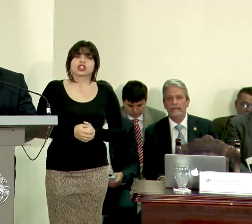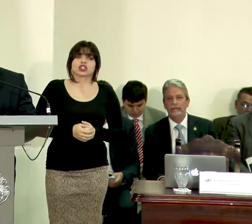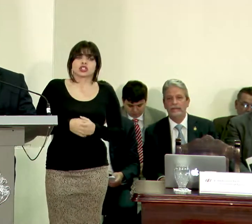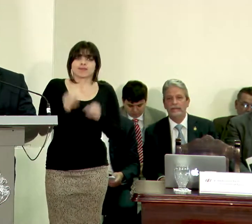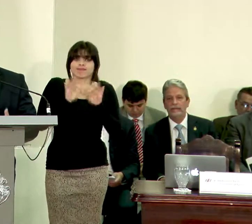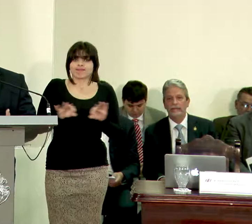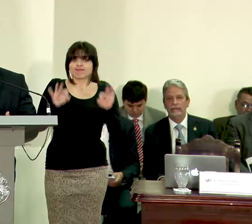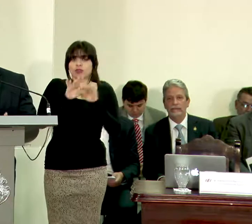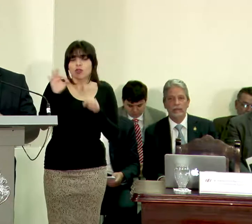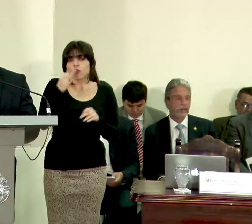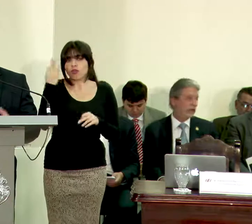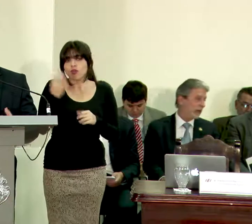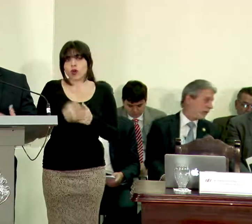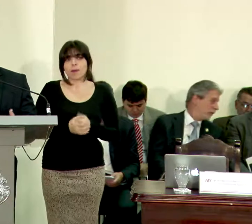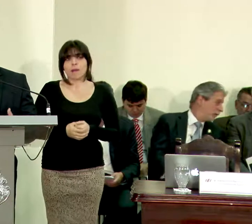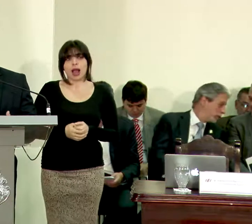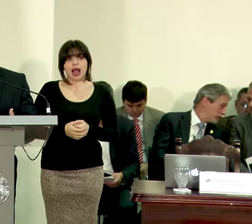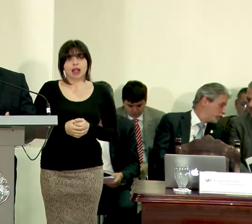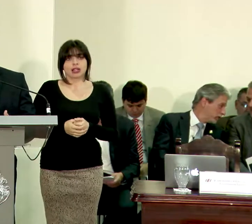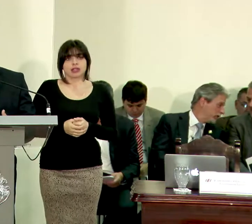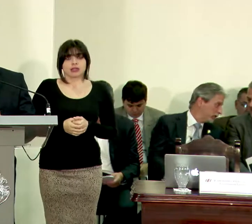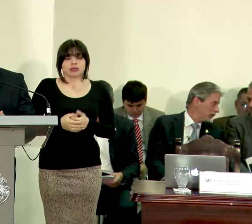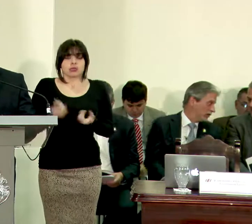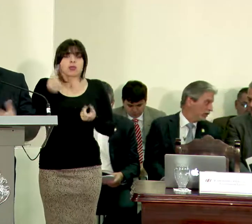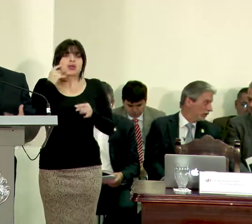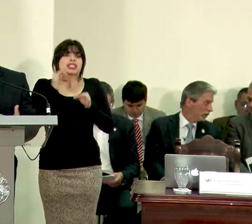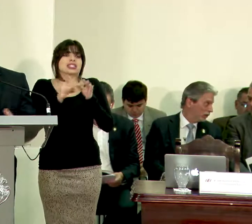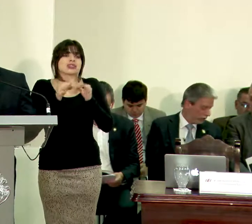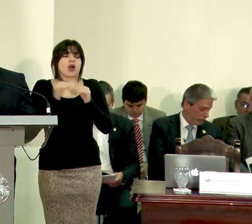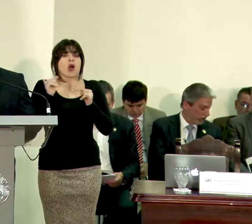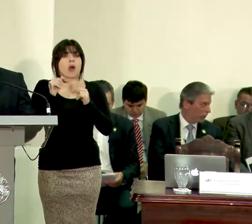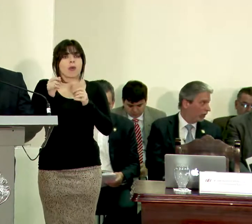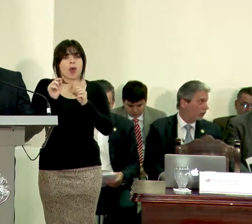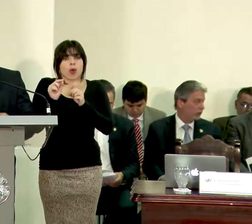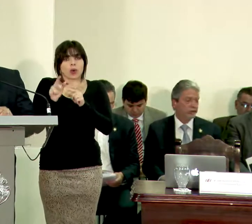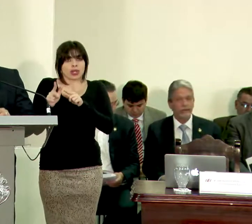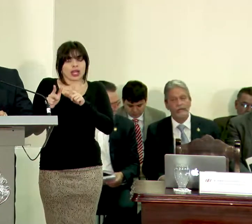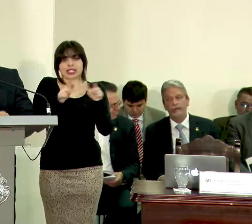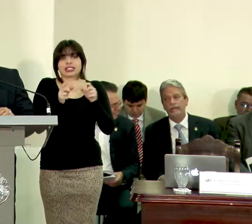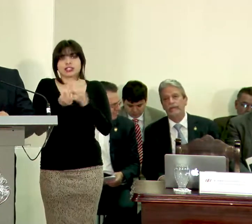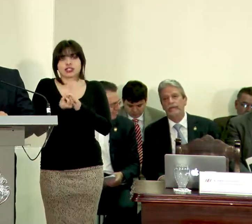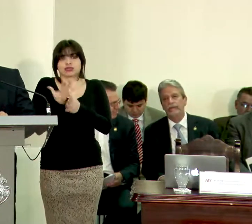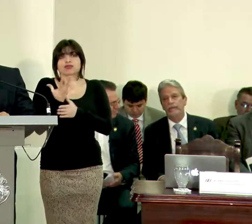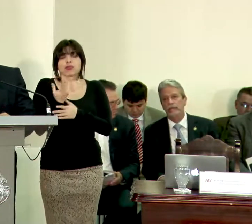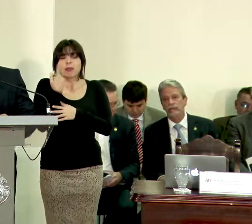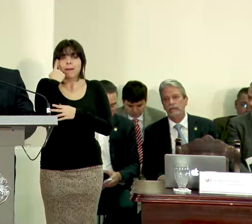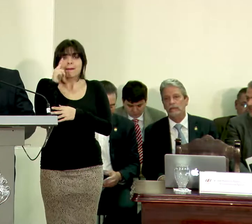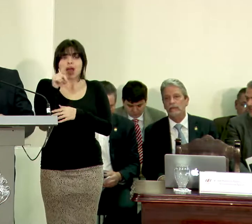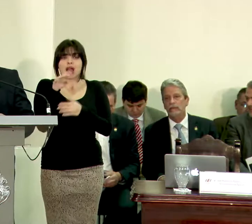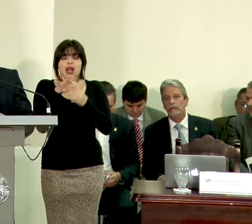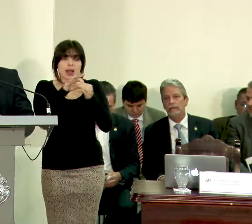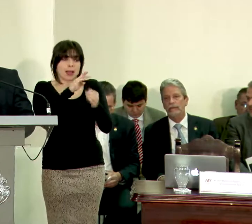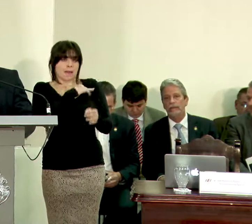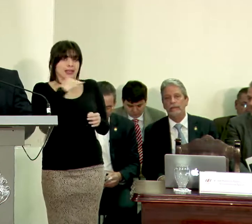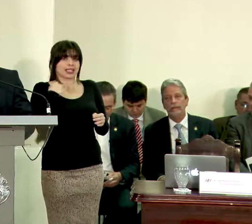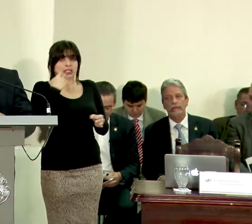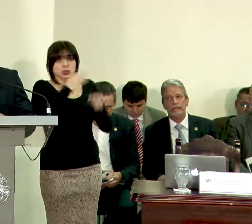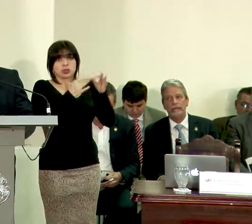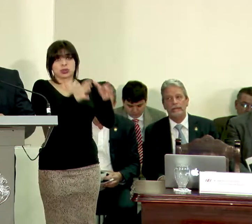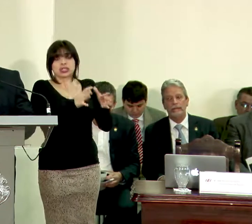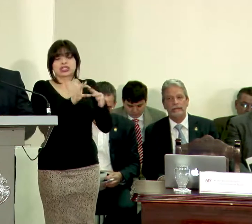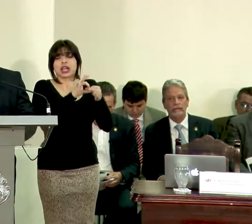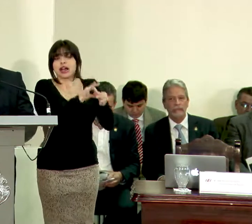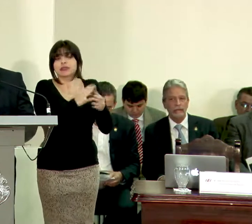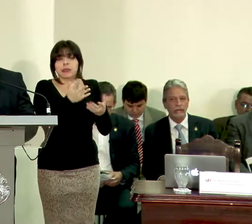manera importante, pongámoslo en términos muy sencillos, reventando, ¿verdad?, en términos, por ejemplo, de lo que está haciendo el Ministerio de Justicia con